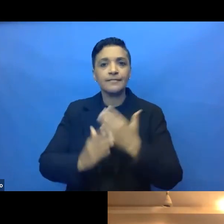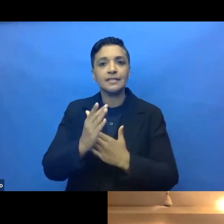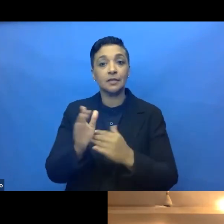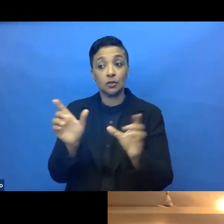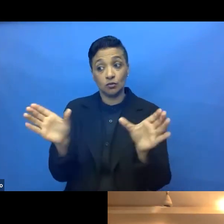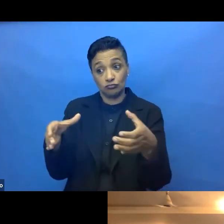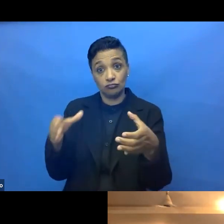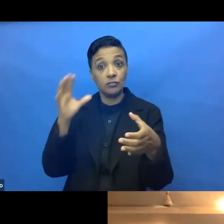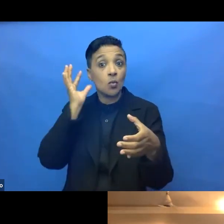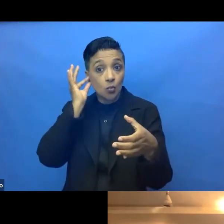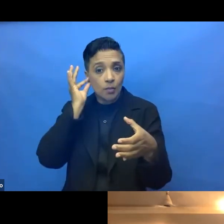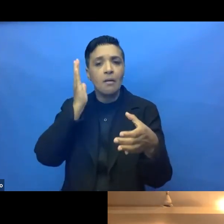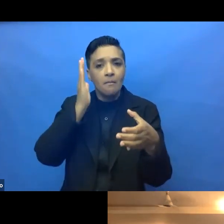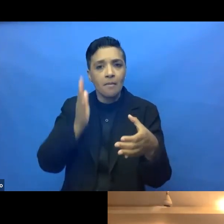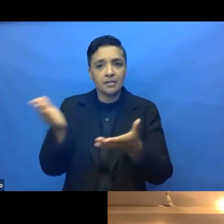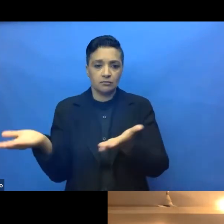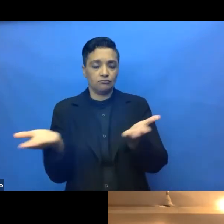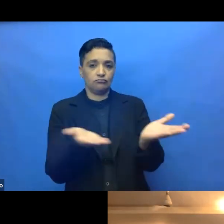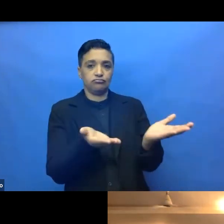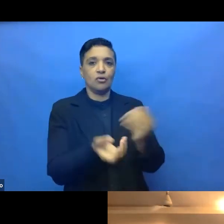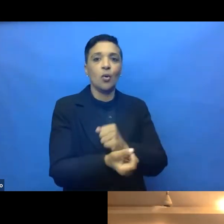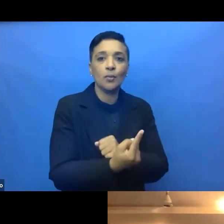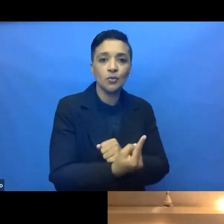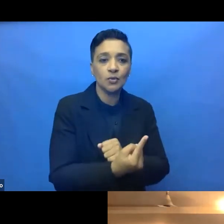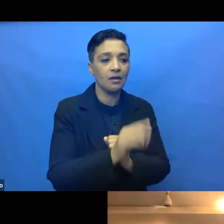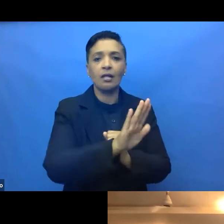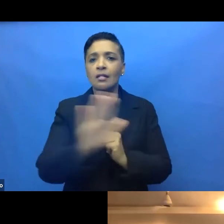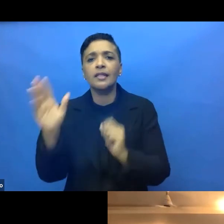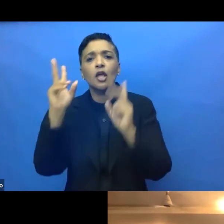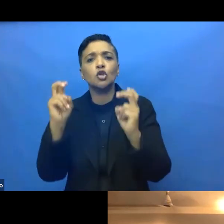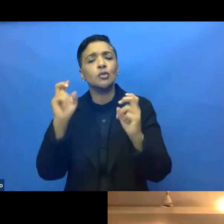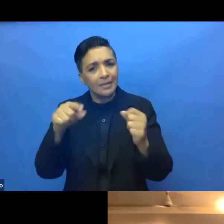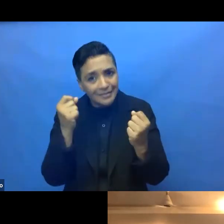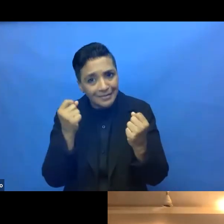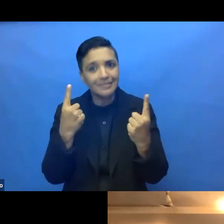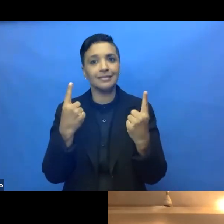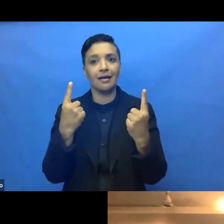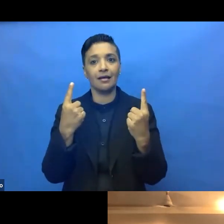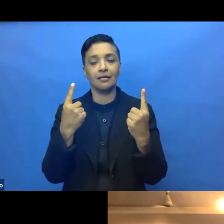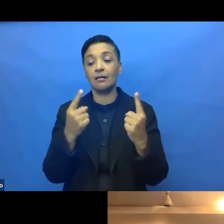handicap ont la possibilité de